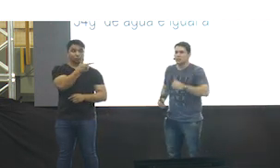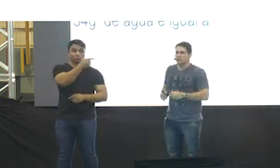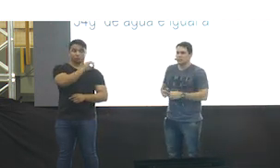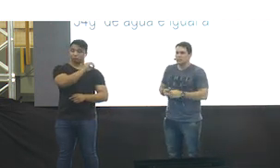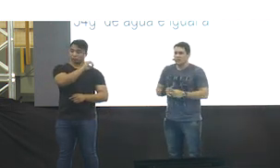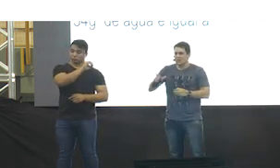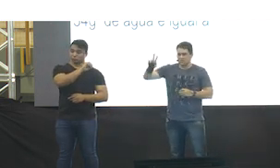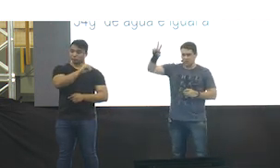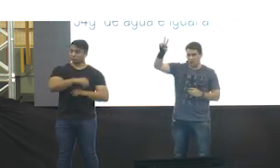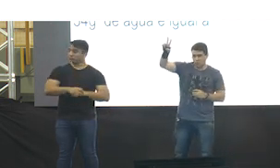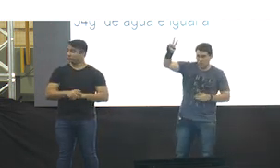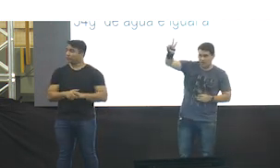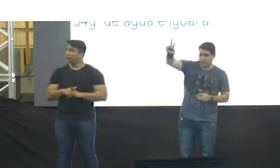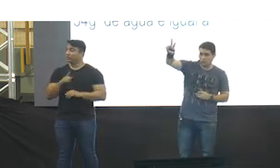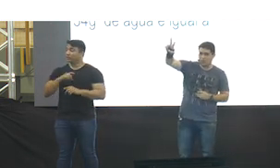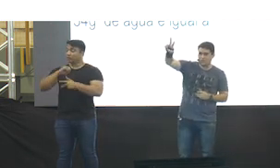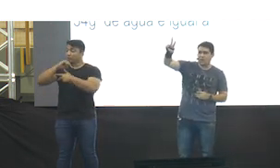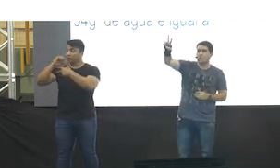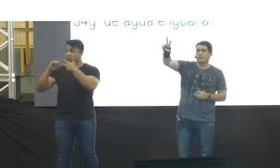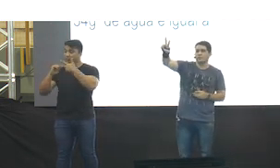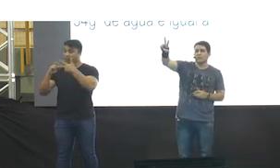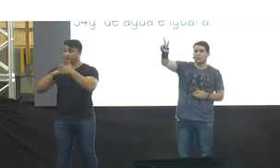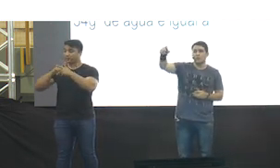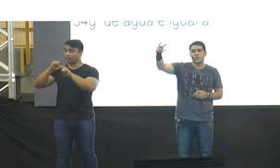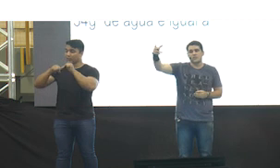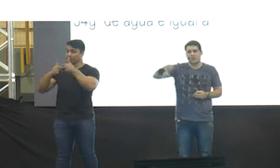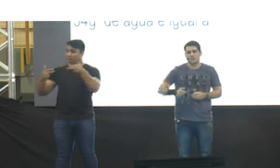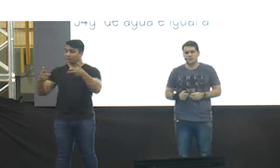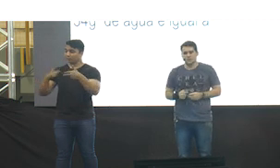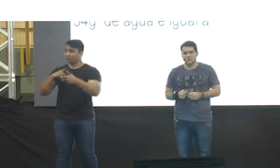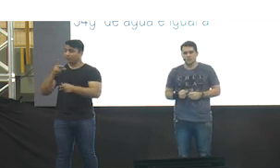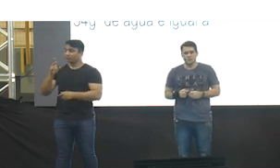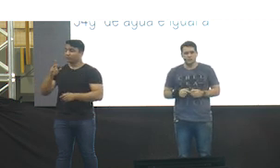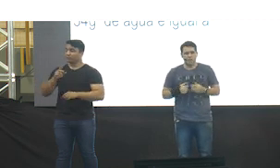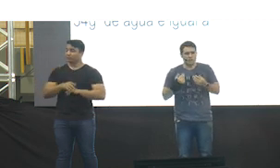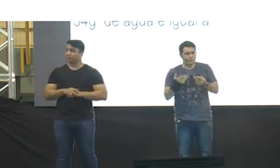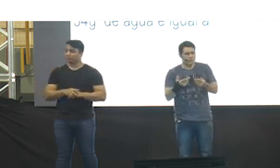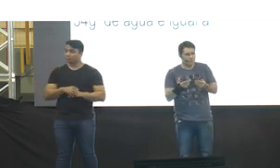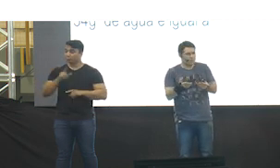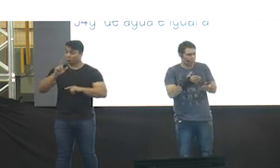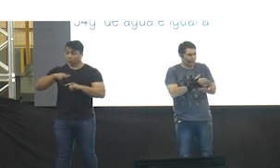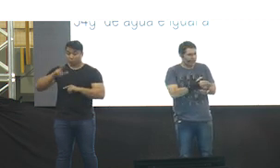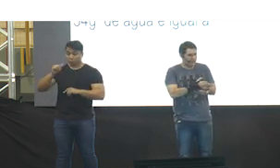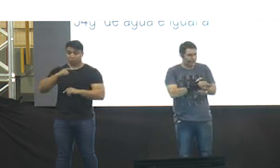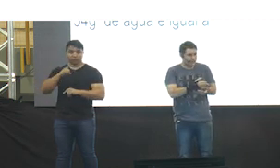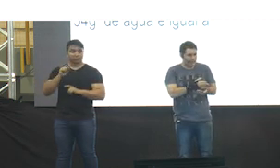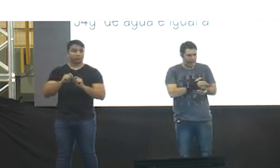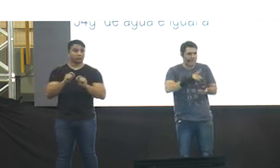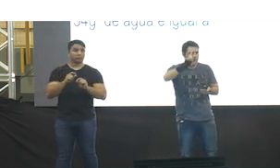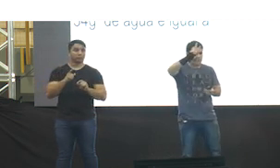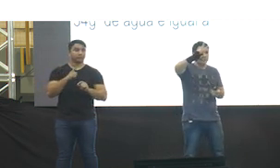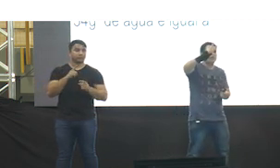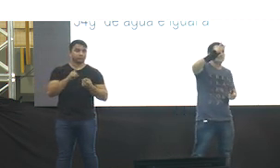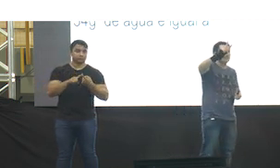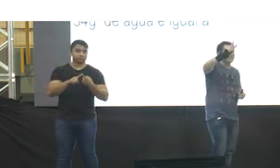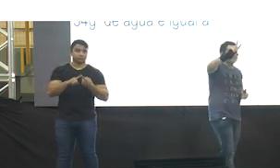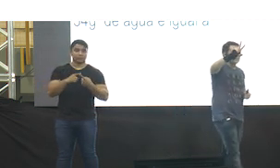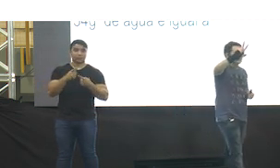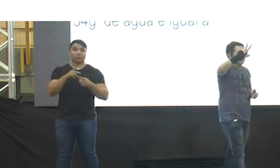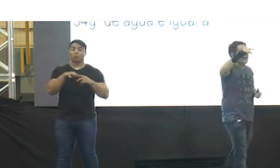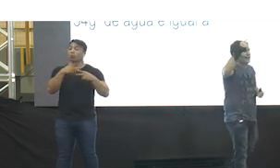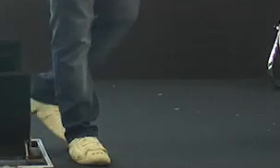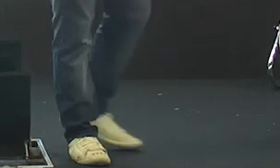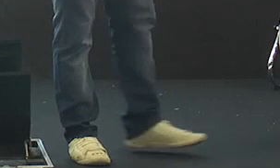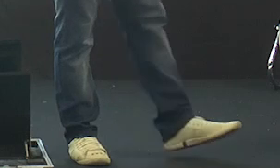Enem de novo, existem 2 reações que a prova do Enem nunca traz. Ela te diz e tu vai ter que montar. Quais são as